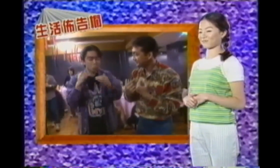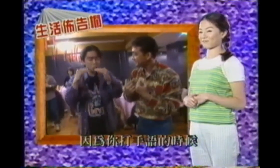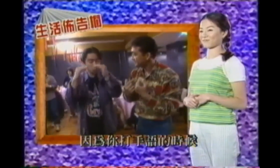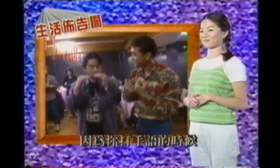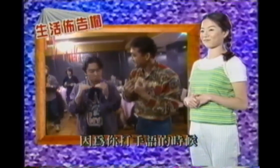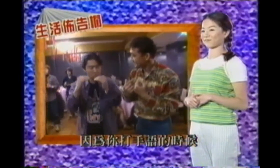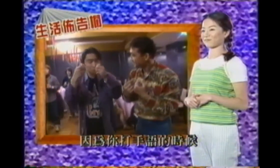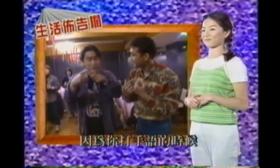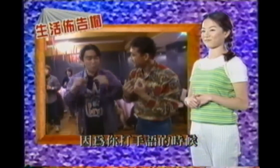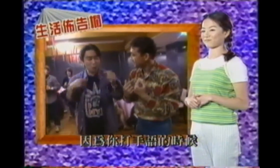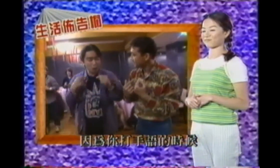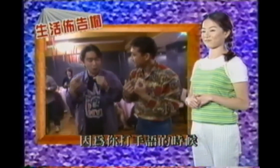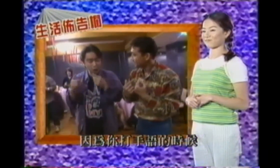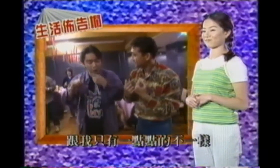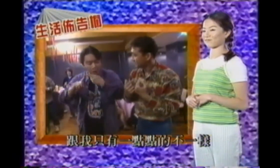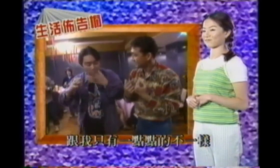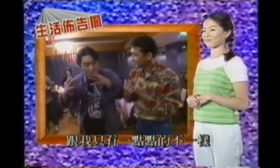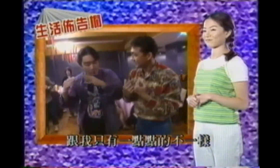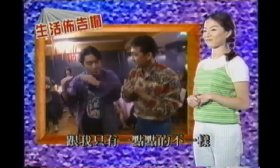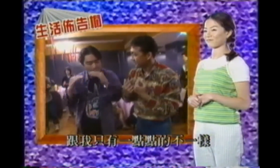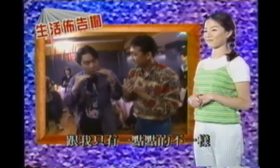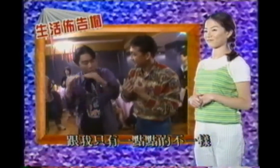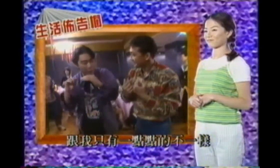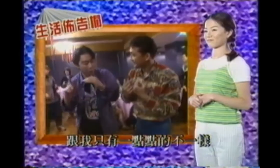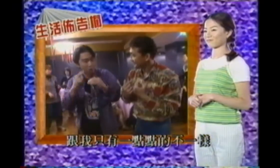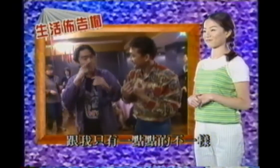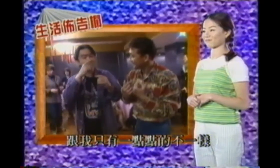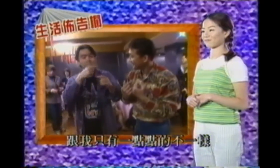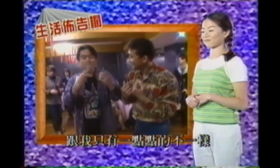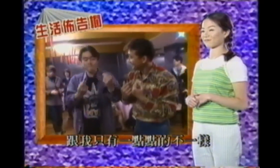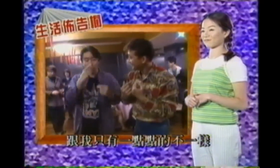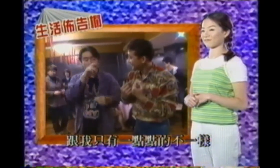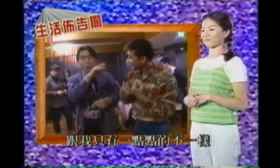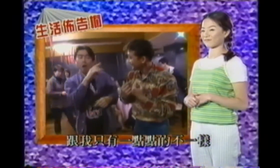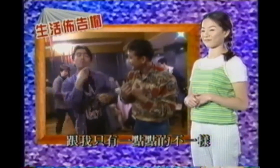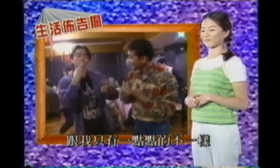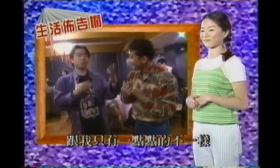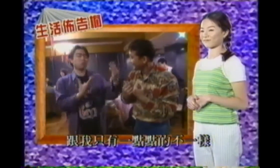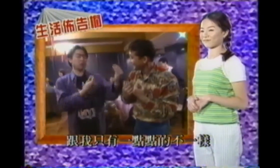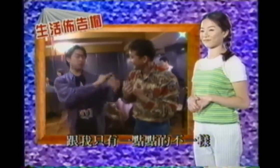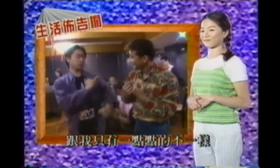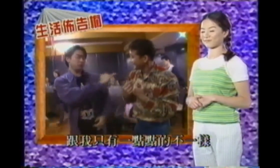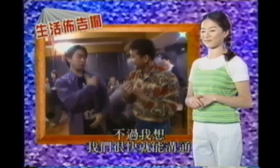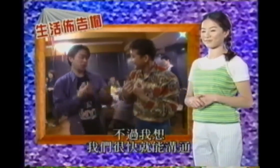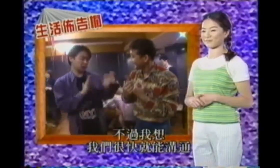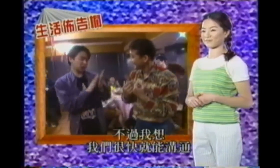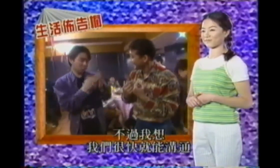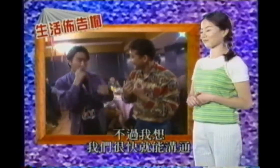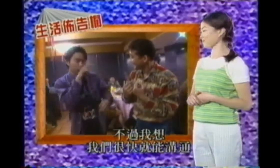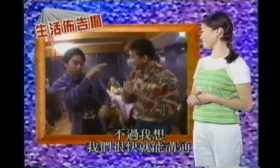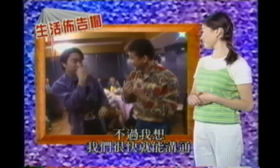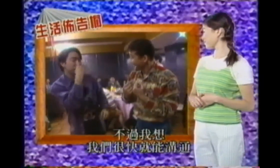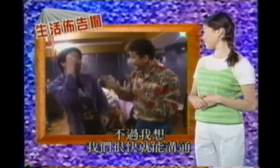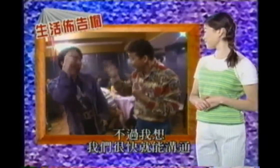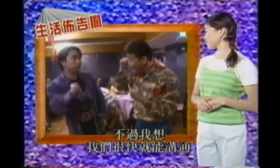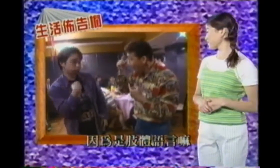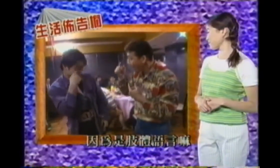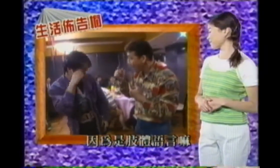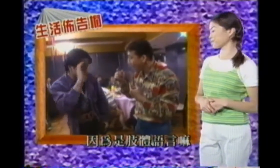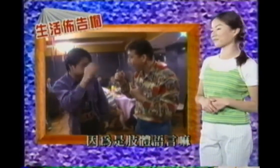因为你打手语的时候，只有一点点的不一样。不过我想我们很快就能沟通，因为是肢体语